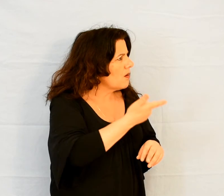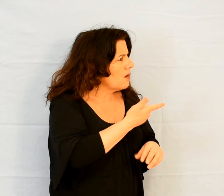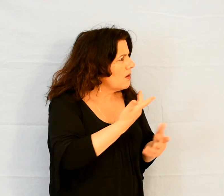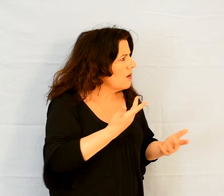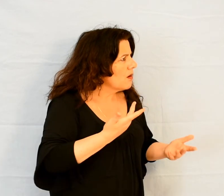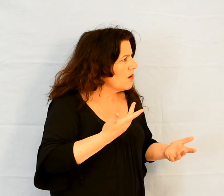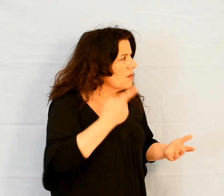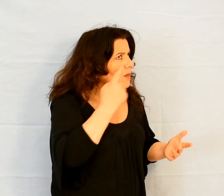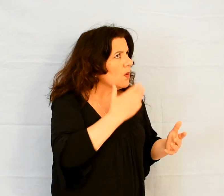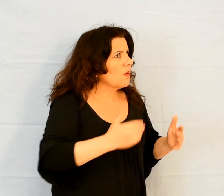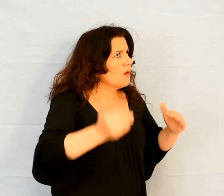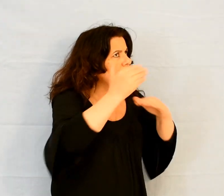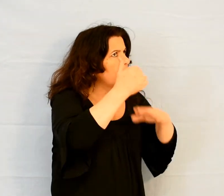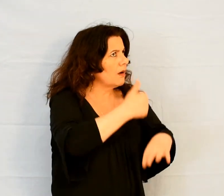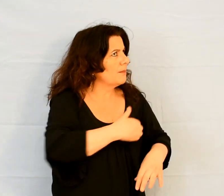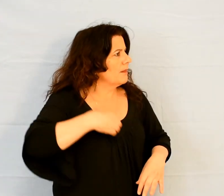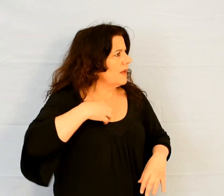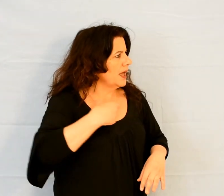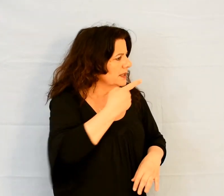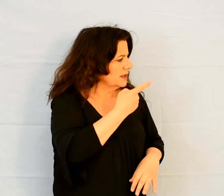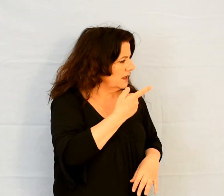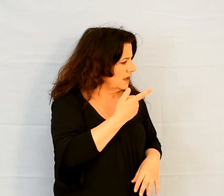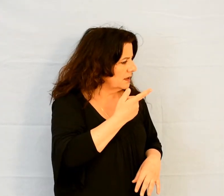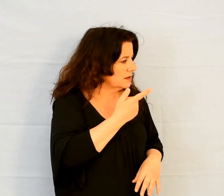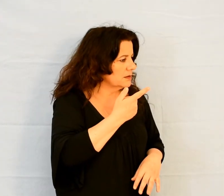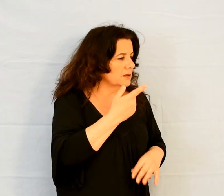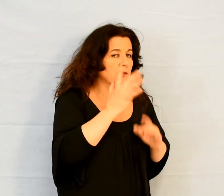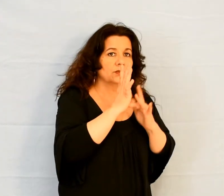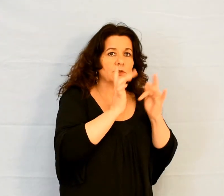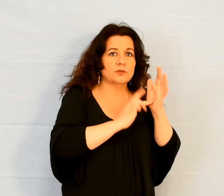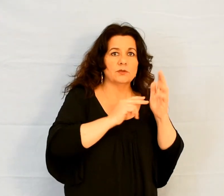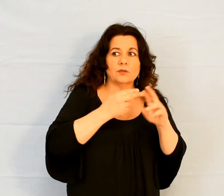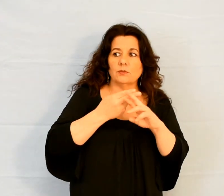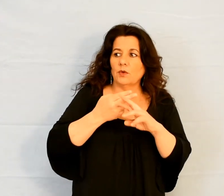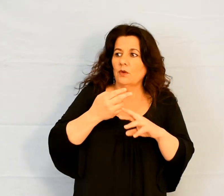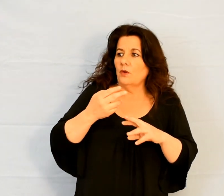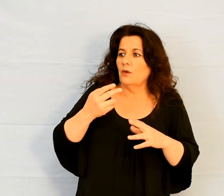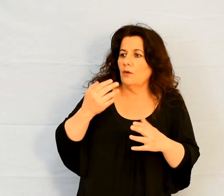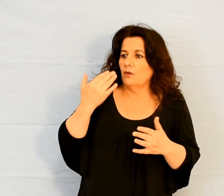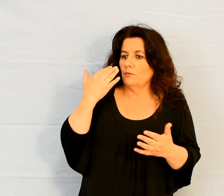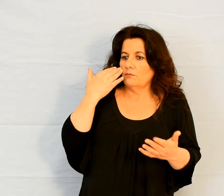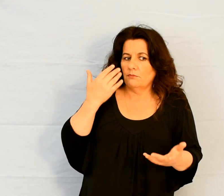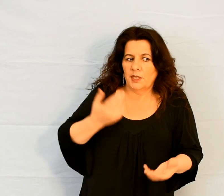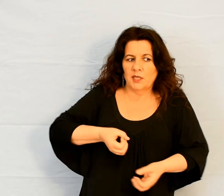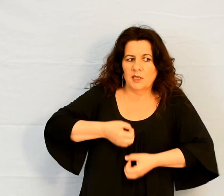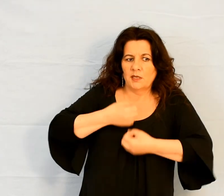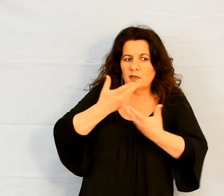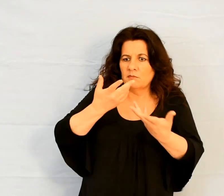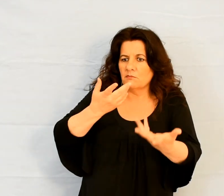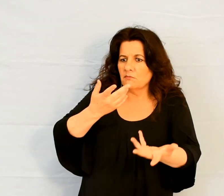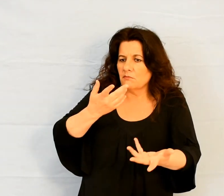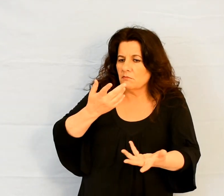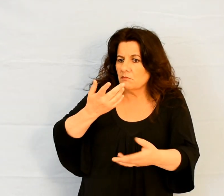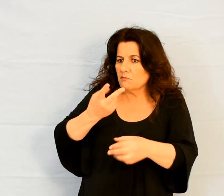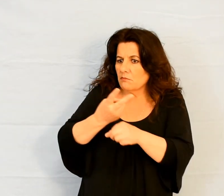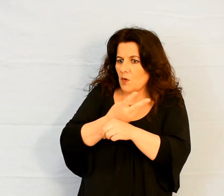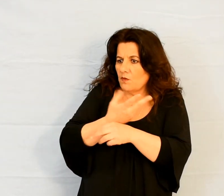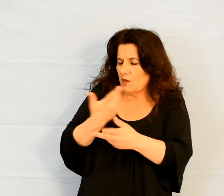Jésus lui répliqua, « Si j'ai mal parlé, montre ce que j'ai dit de mal. Mais si j'ai